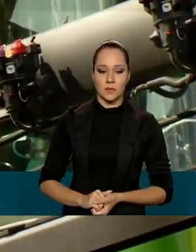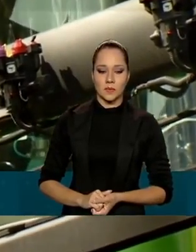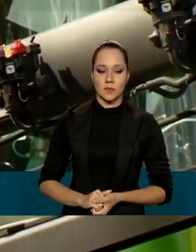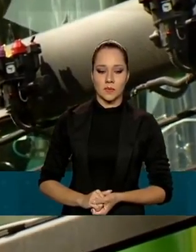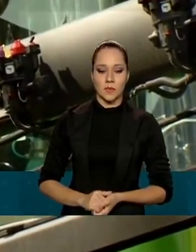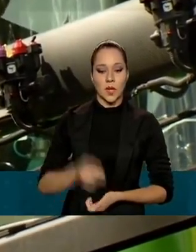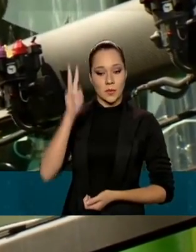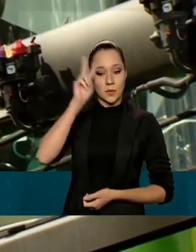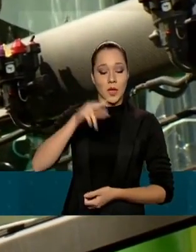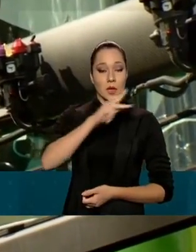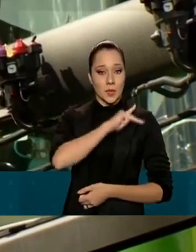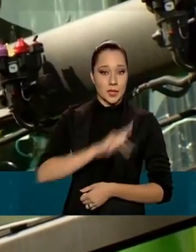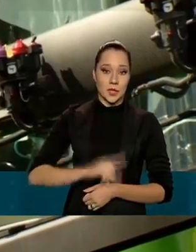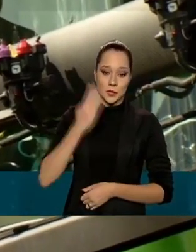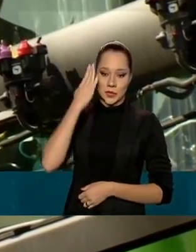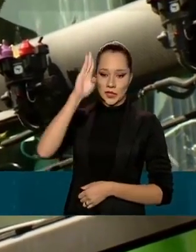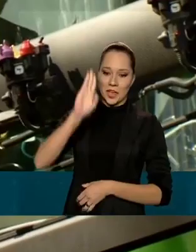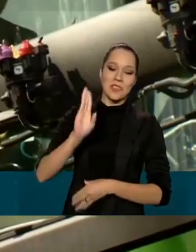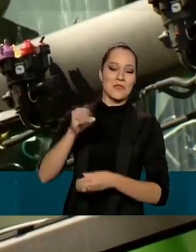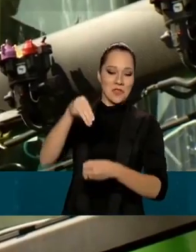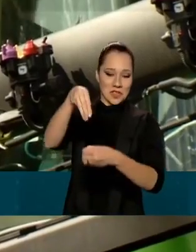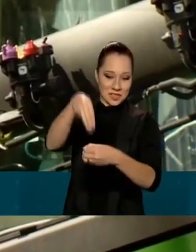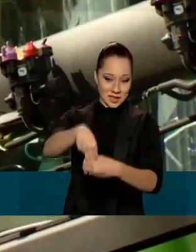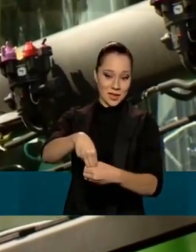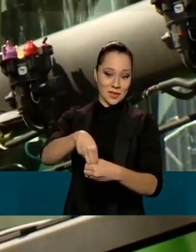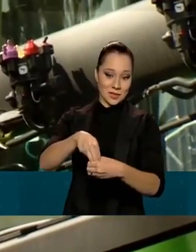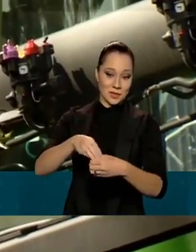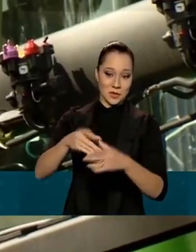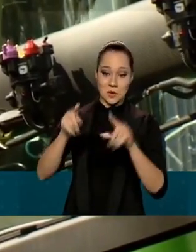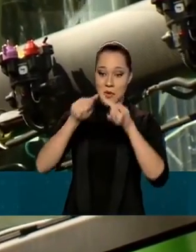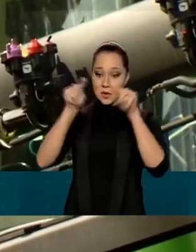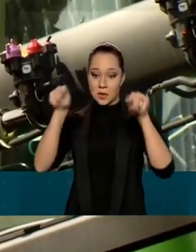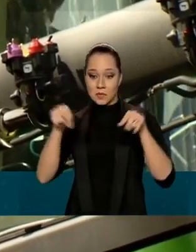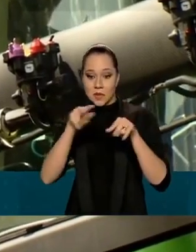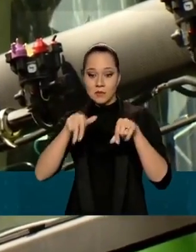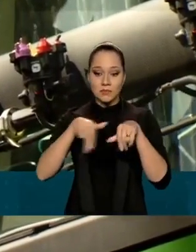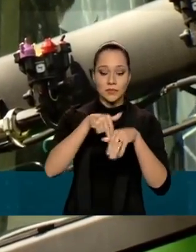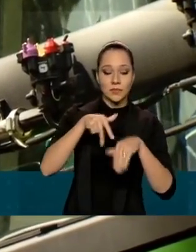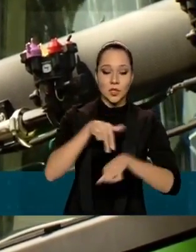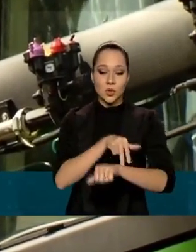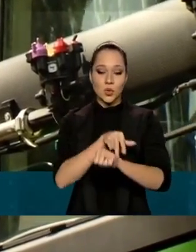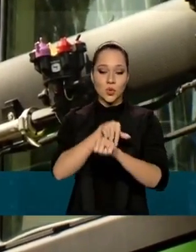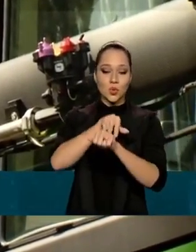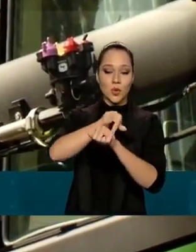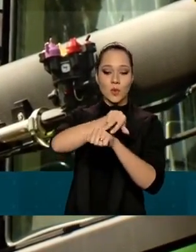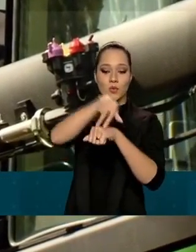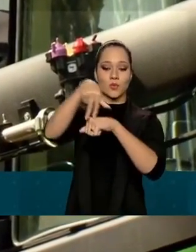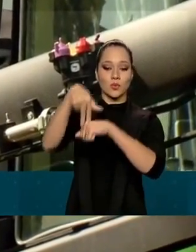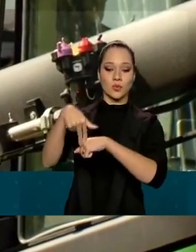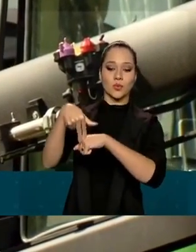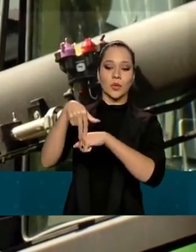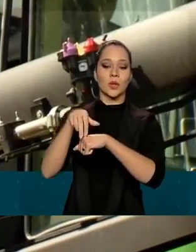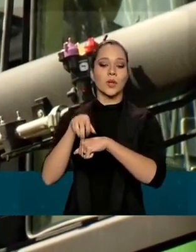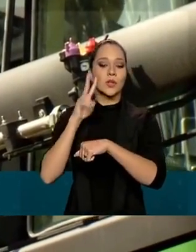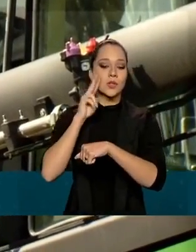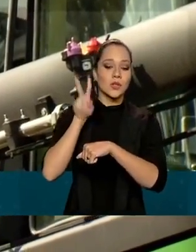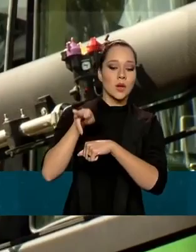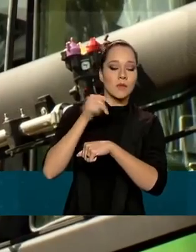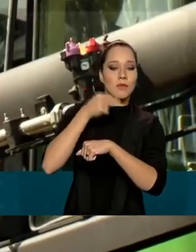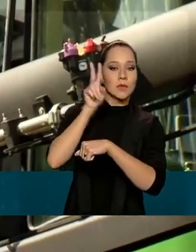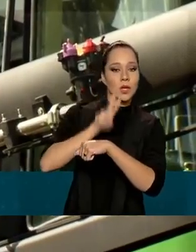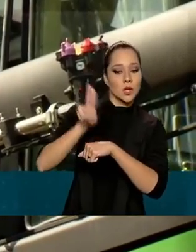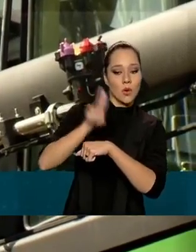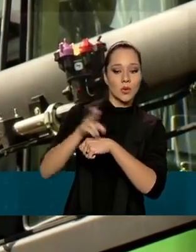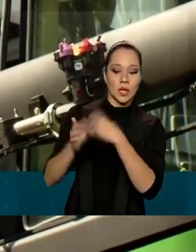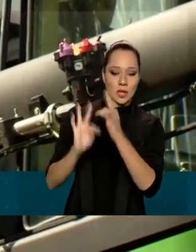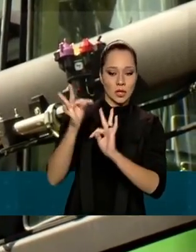o presidente Jair Bolsonaro, portanto, ali dentro dessa máquina, conhecendo ali o equipamento que já usa, portanto,